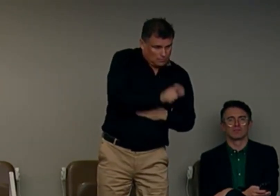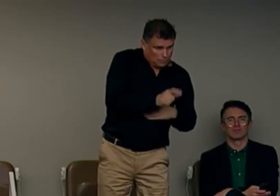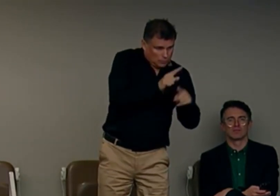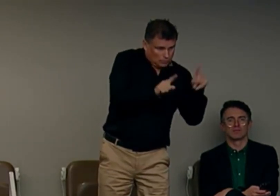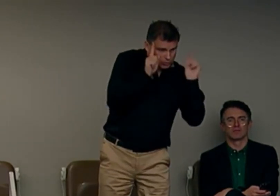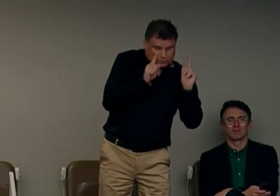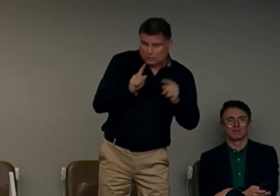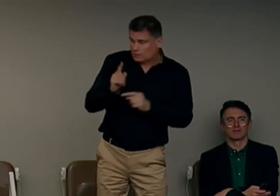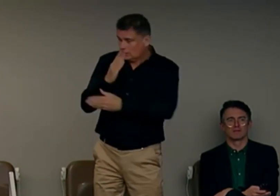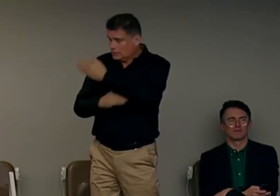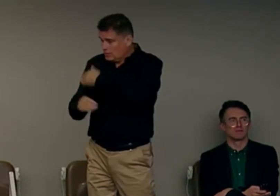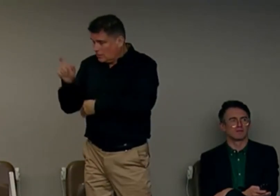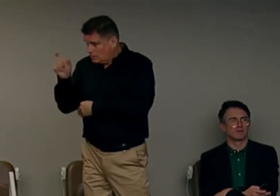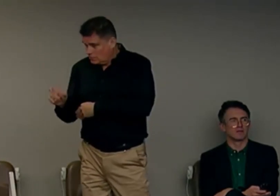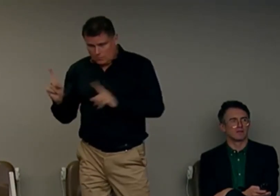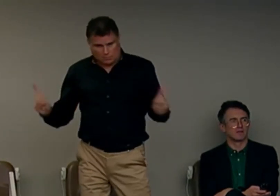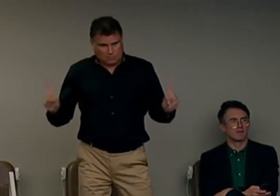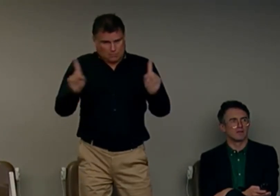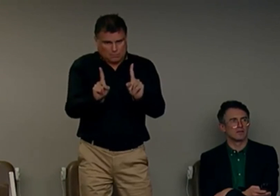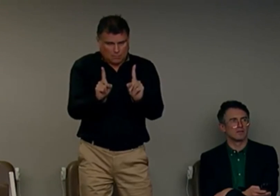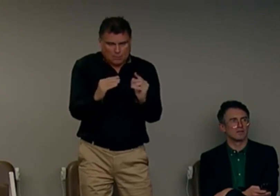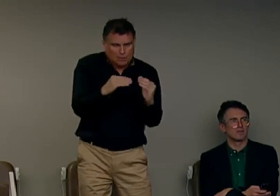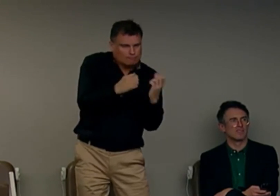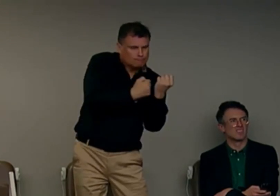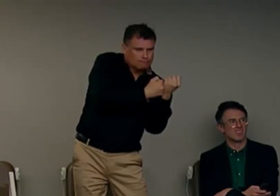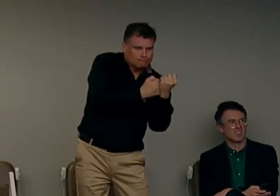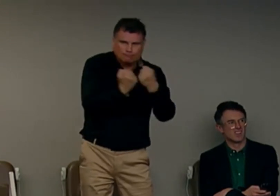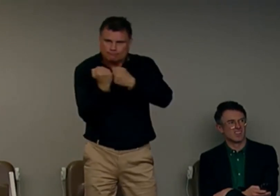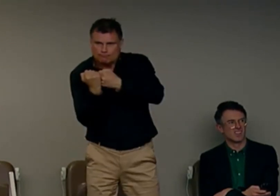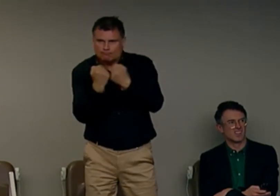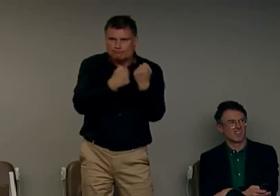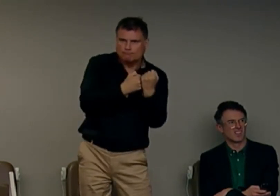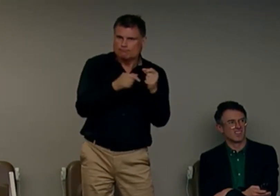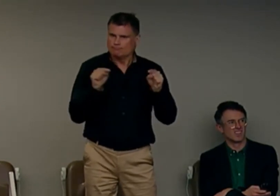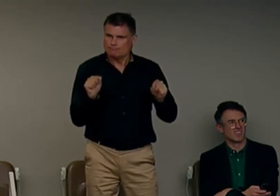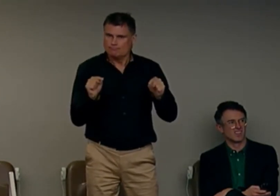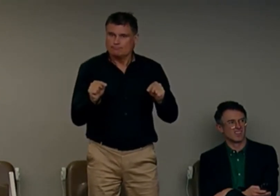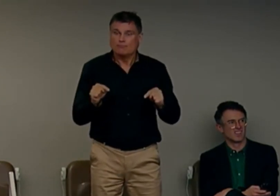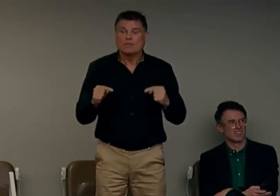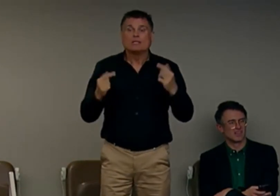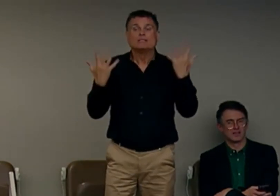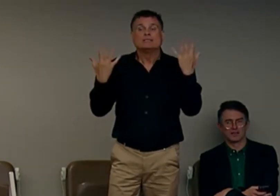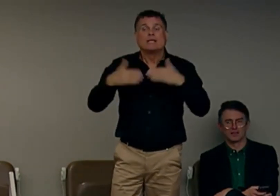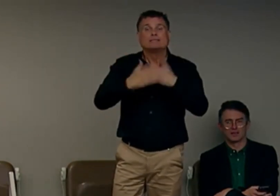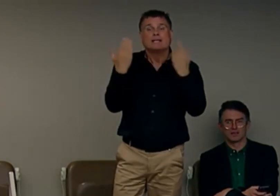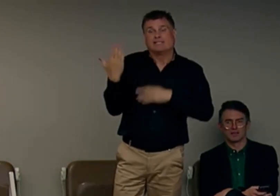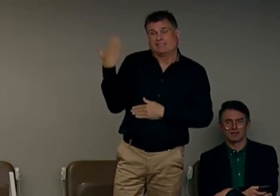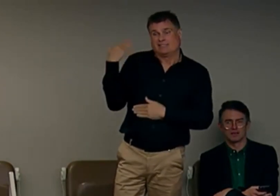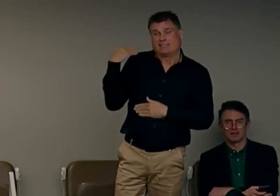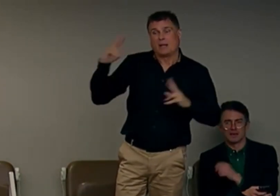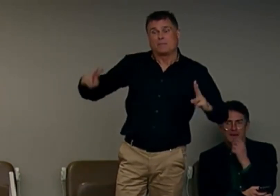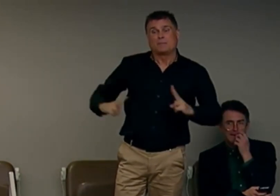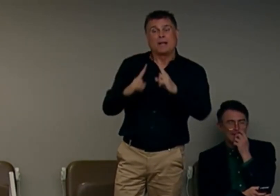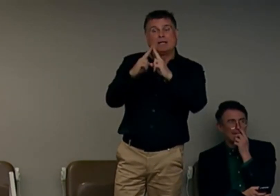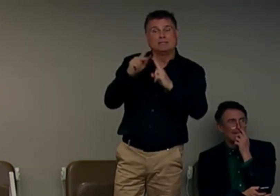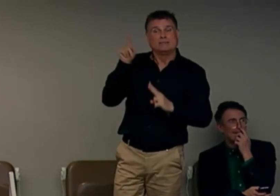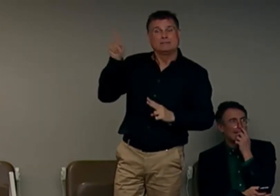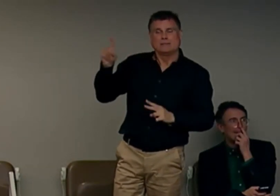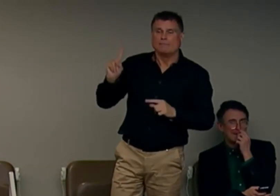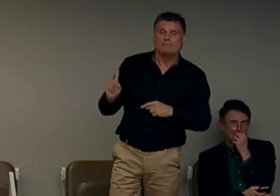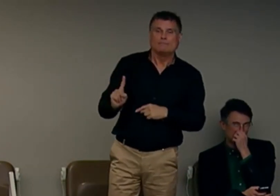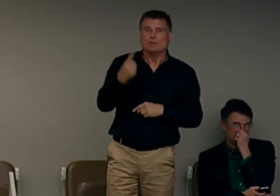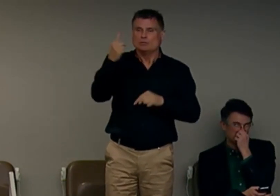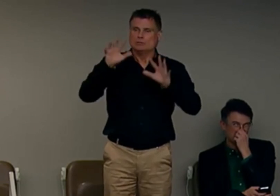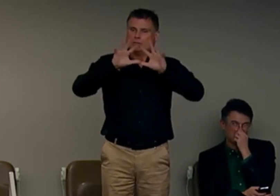Thomas Fauvel, qui est président de l'association 100% en dynamique, vous en parlera dans quelques instants. Il est d'ailleurs